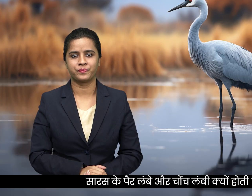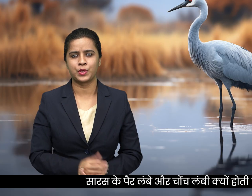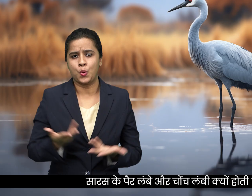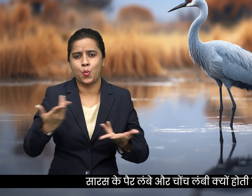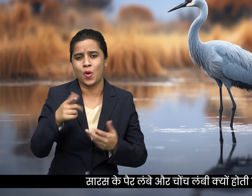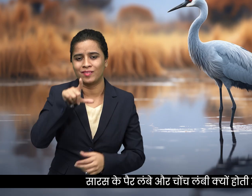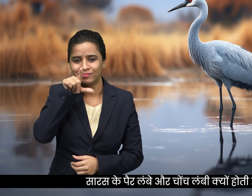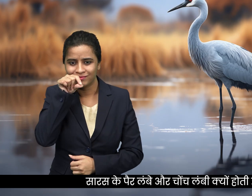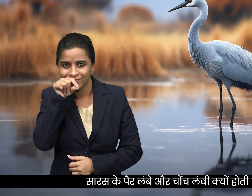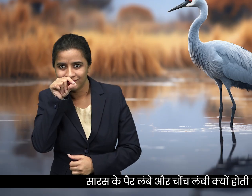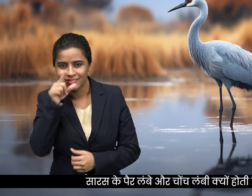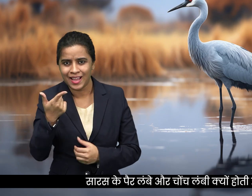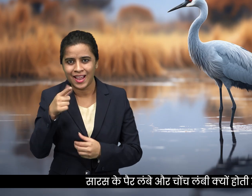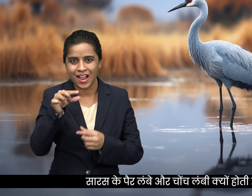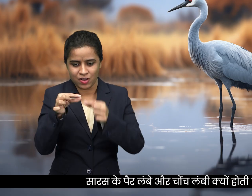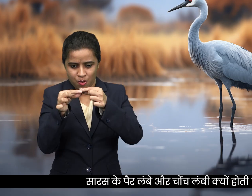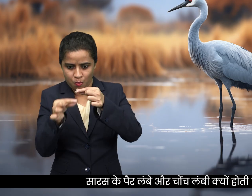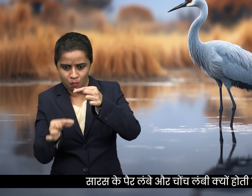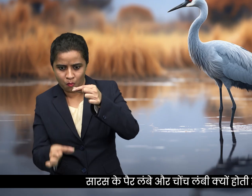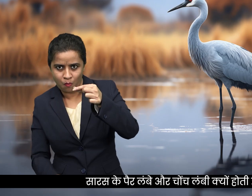सरस के पैर लंबे और चोंच लंबी क्यों होती है?